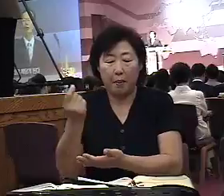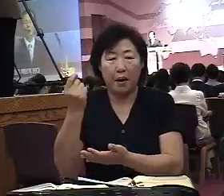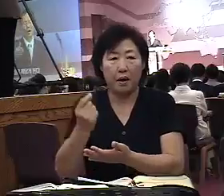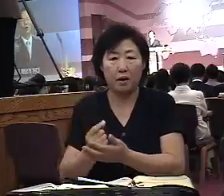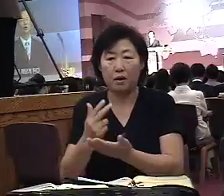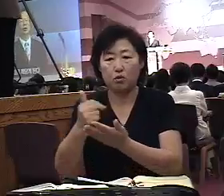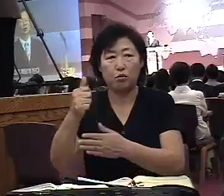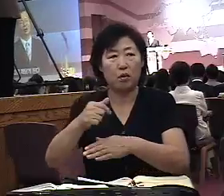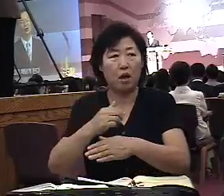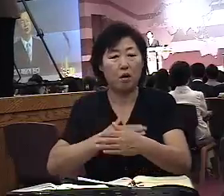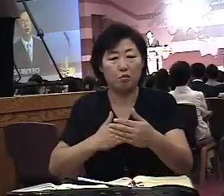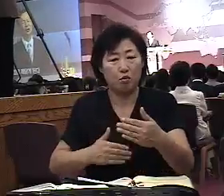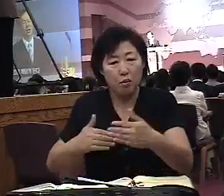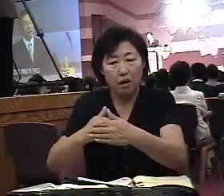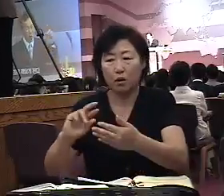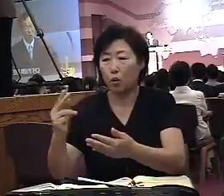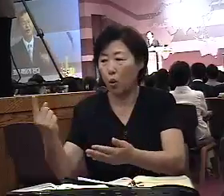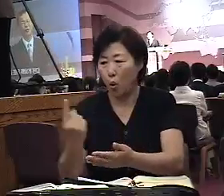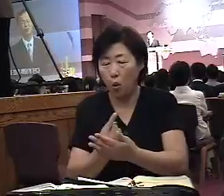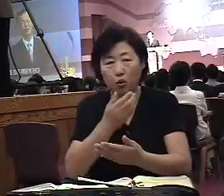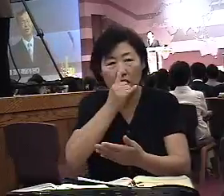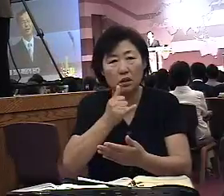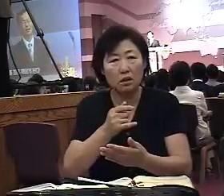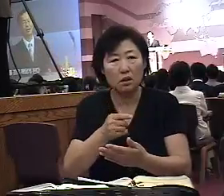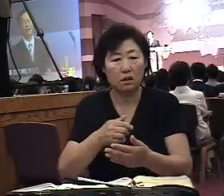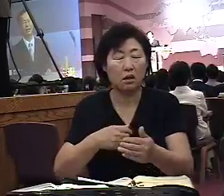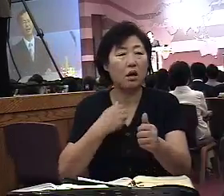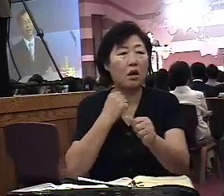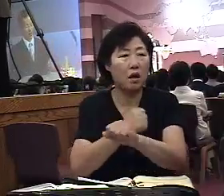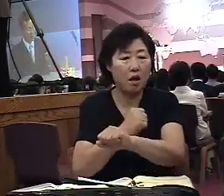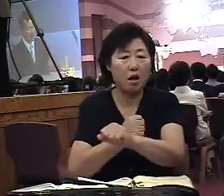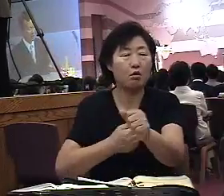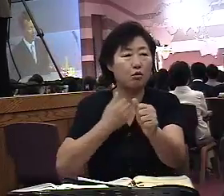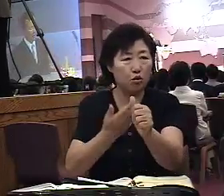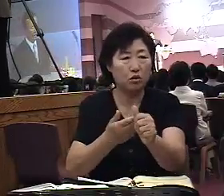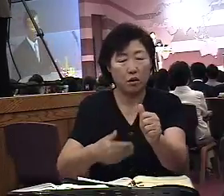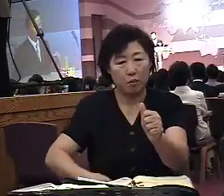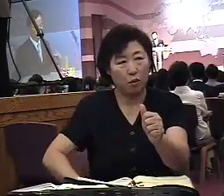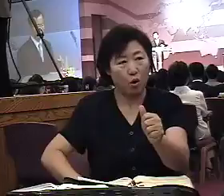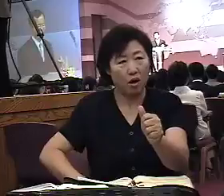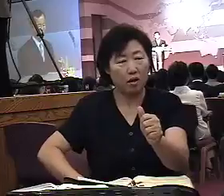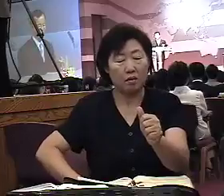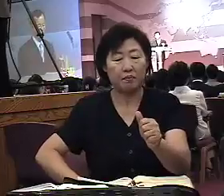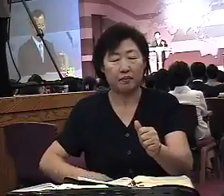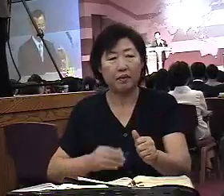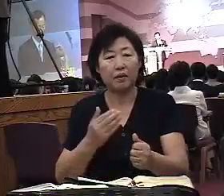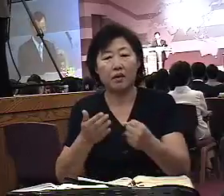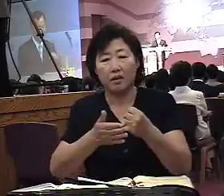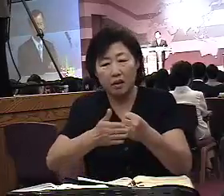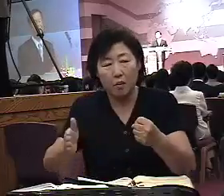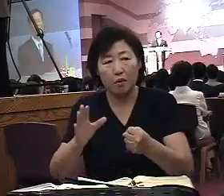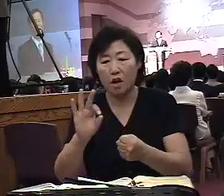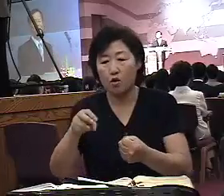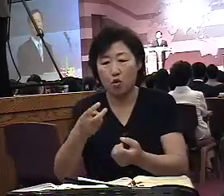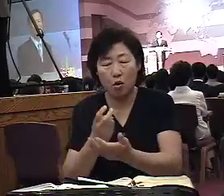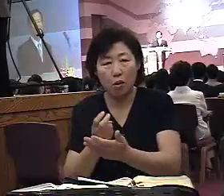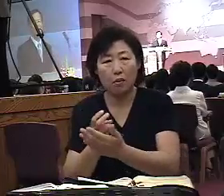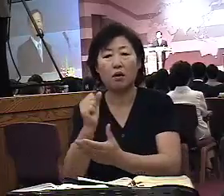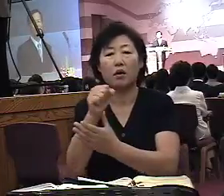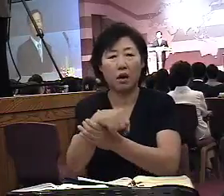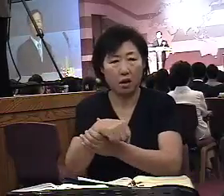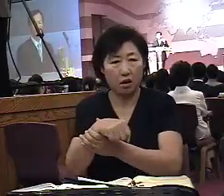주님의 품으로 돌아올 수 있도록 해주는 것이 필요한 것입니다. 그래서 율법을 허락하셨다는